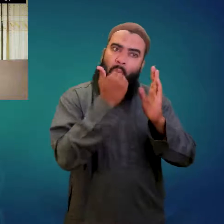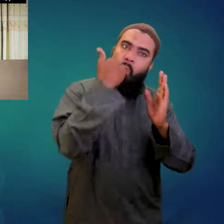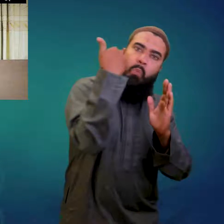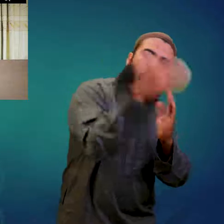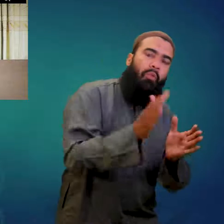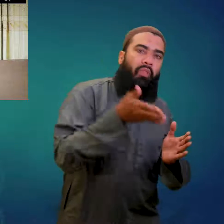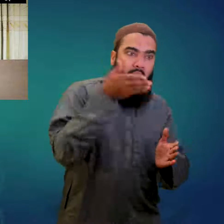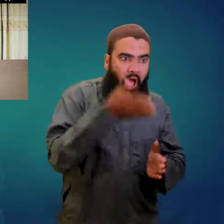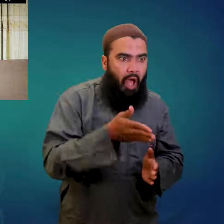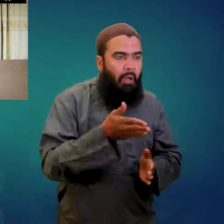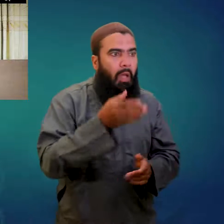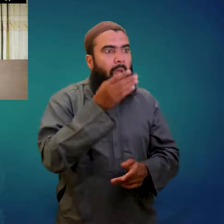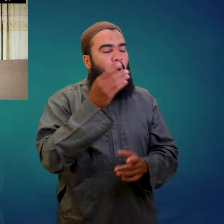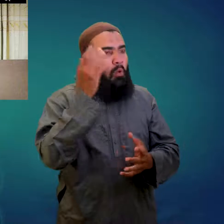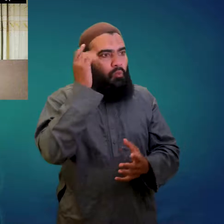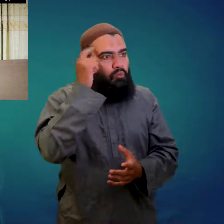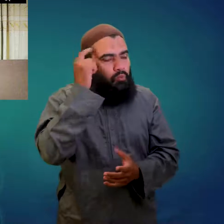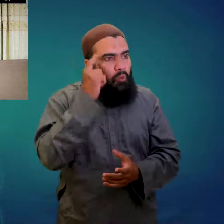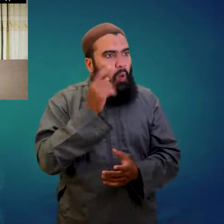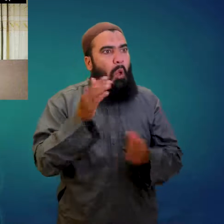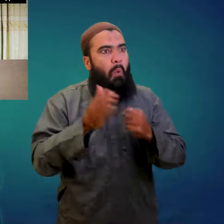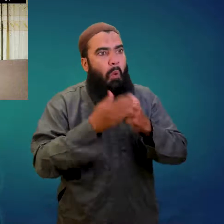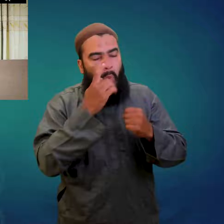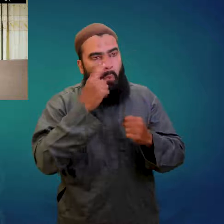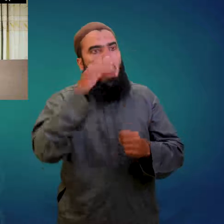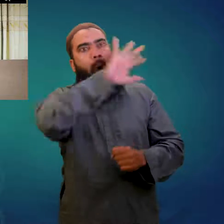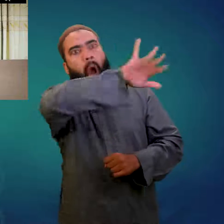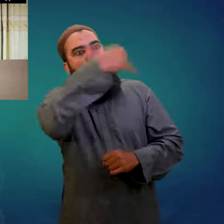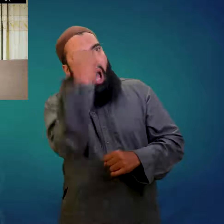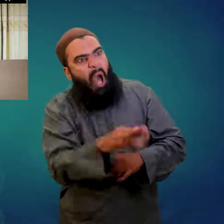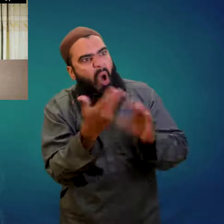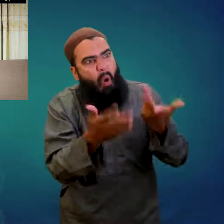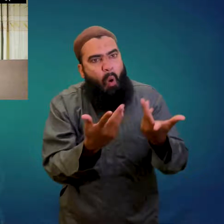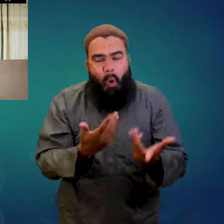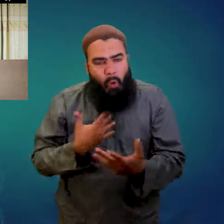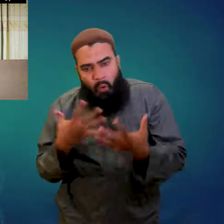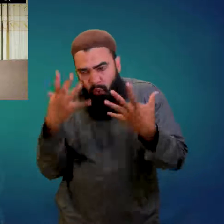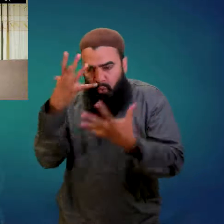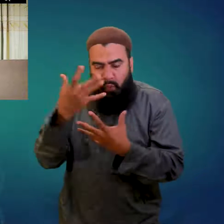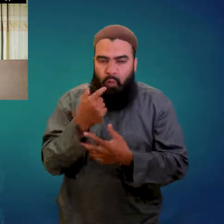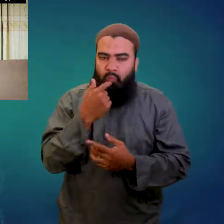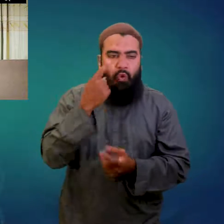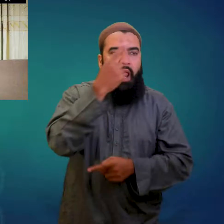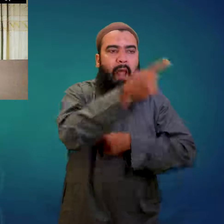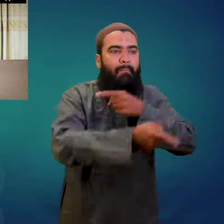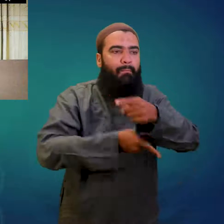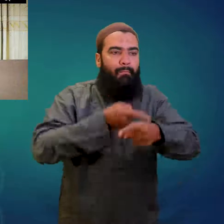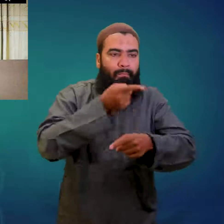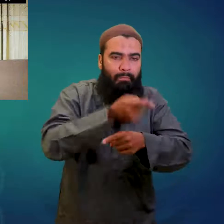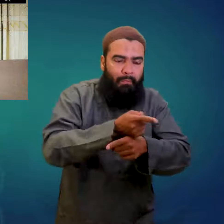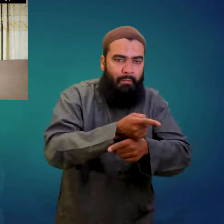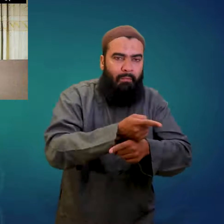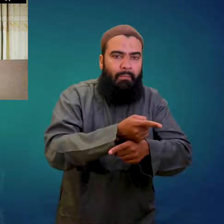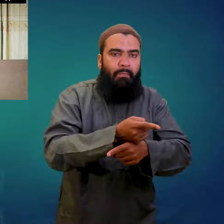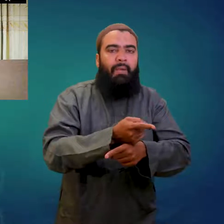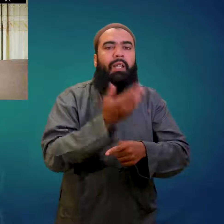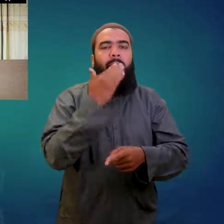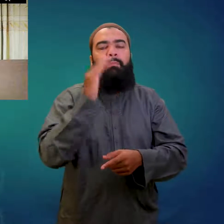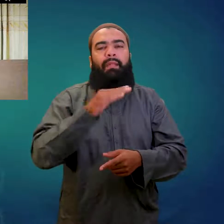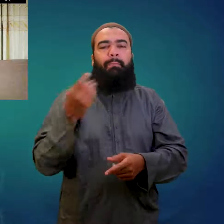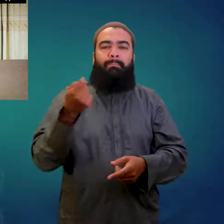بیٹھے تو اس سے حرمت ابدی ثابت نہیں ہوتی اور اس کی بیوی اس